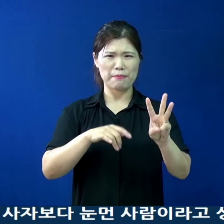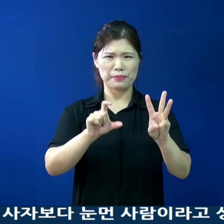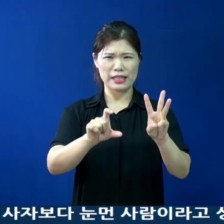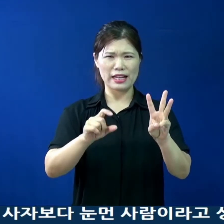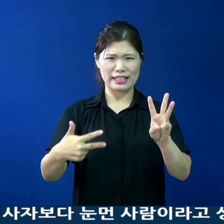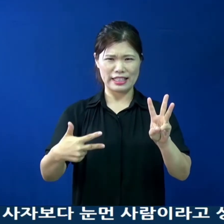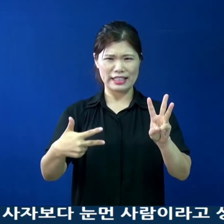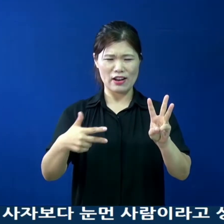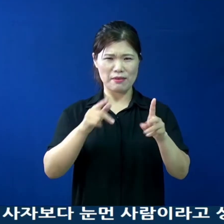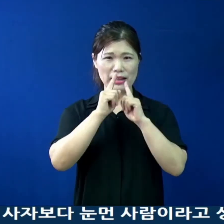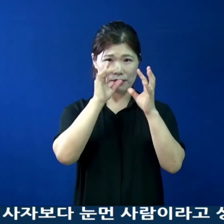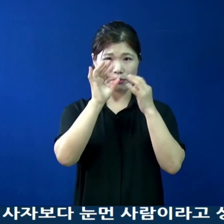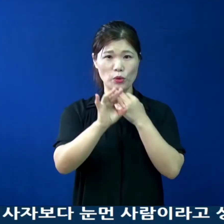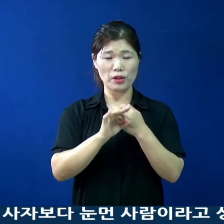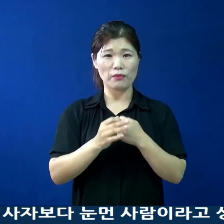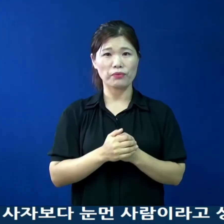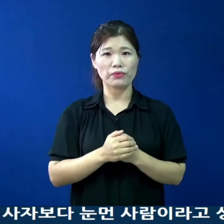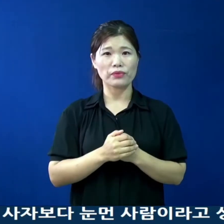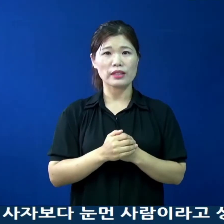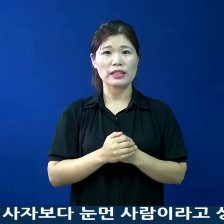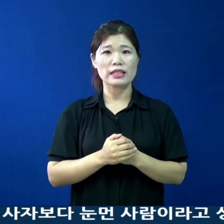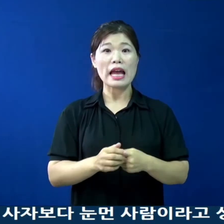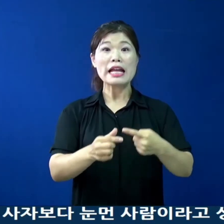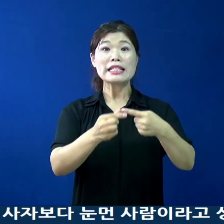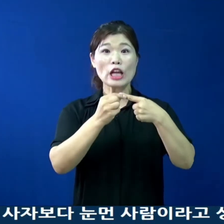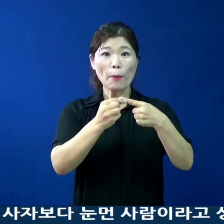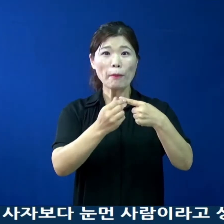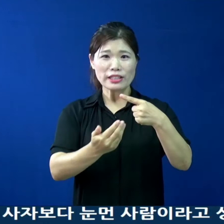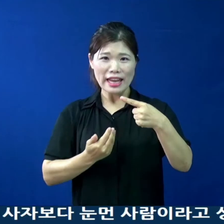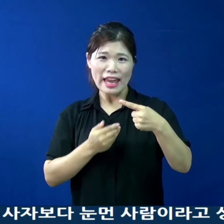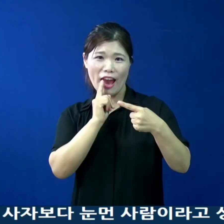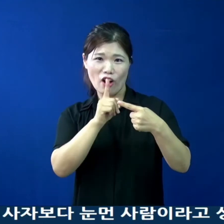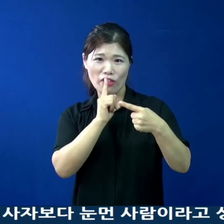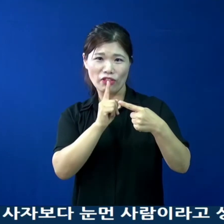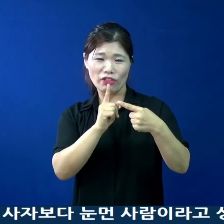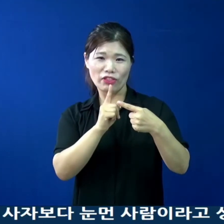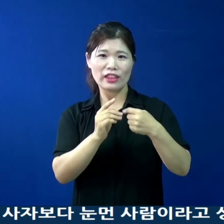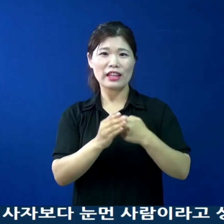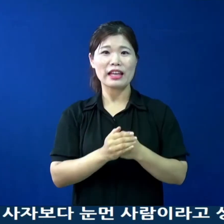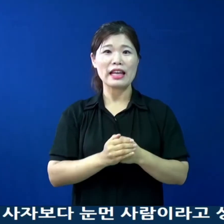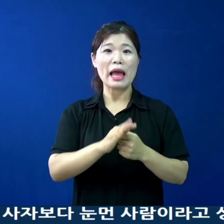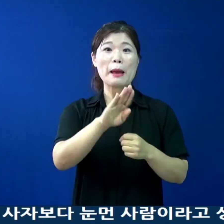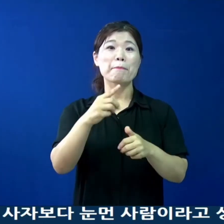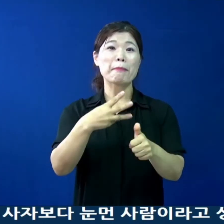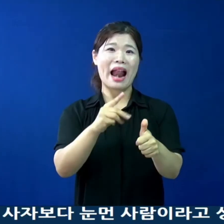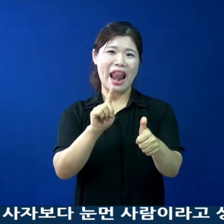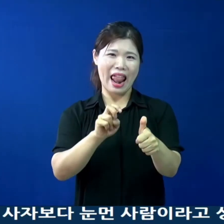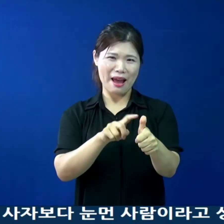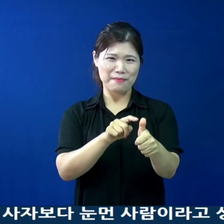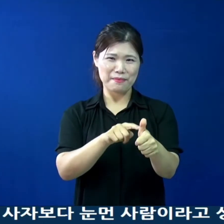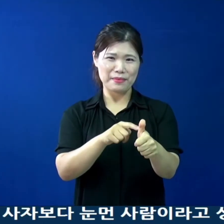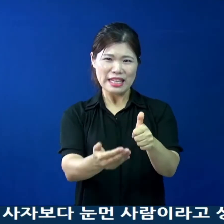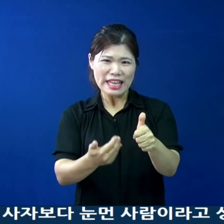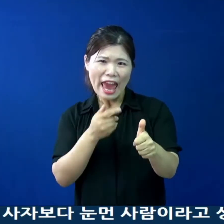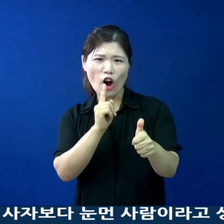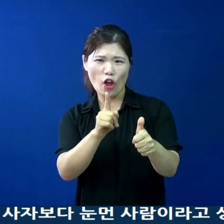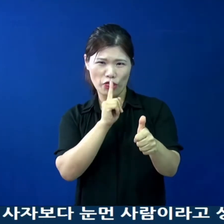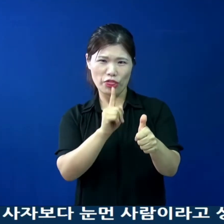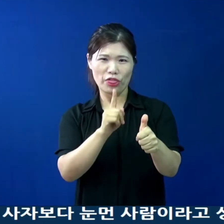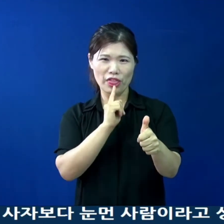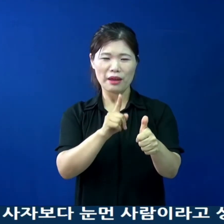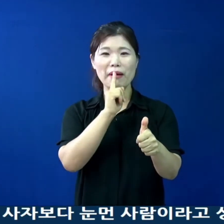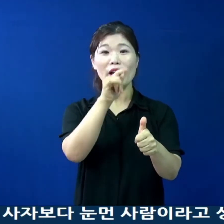민수기 23장 7절에 드디어 첫 번째 예언이 증명되고 있습니다. 발람이 예언을 하여 말하되,